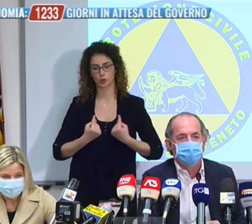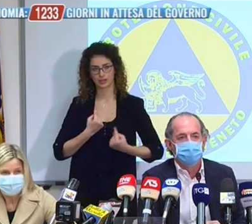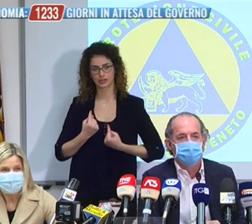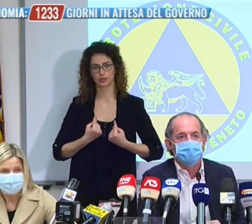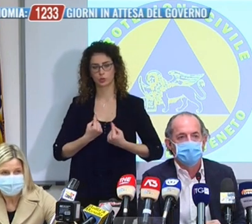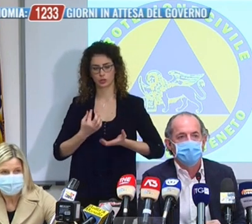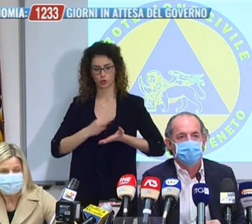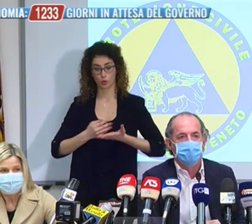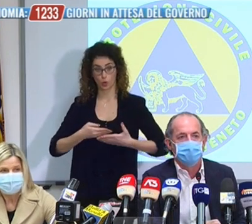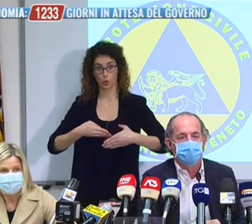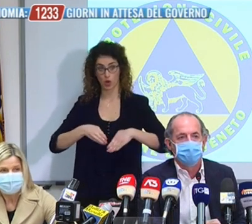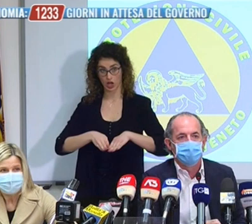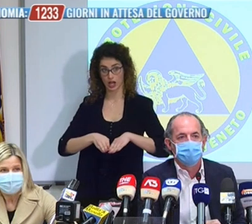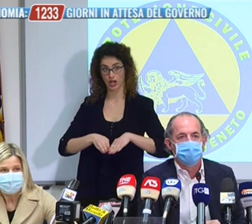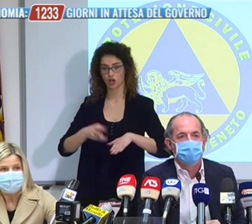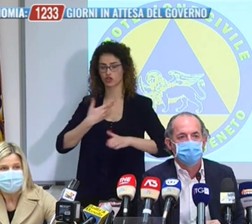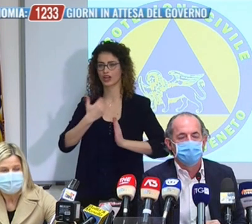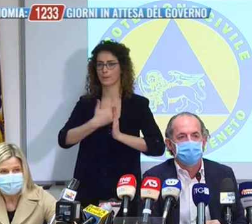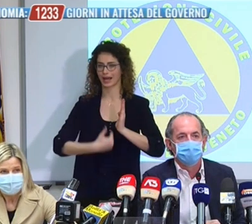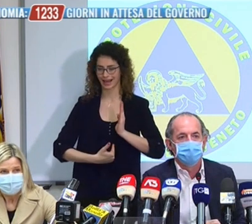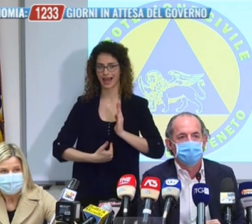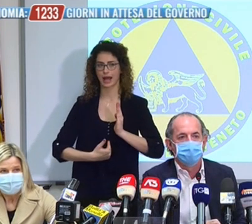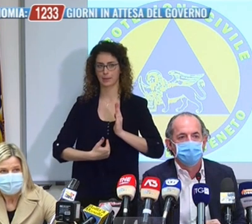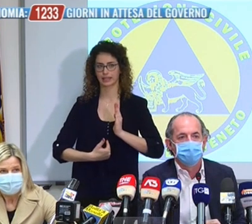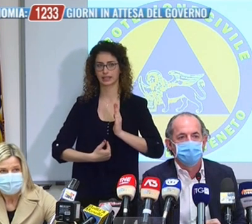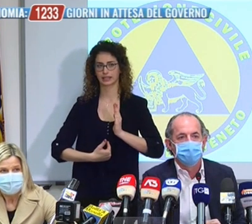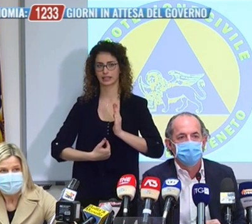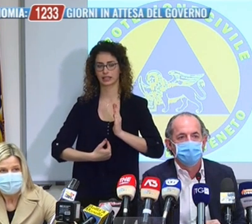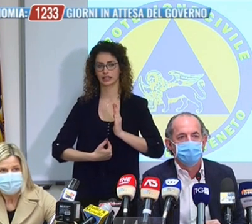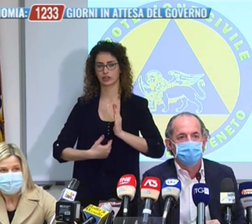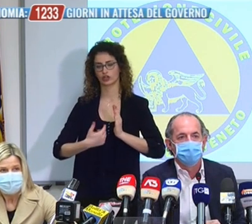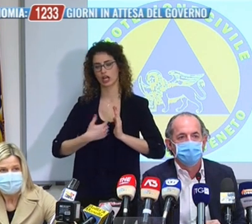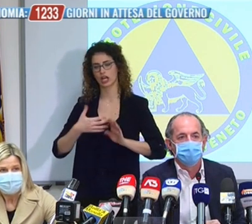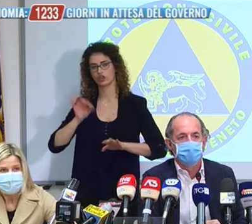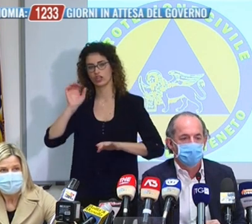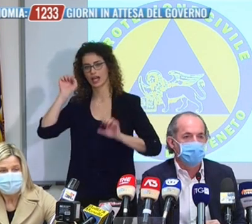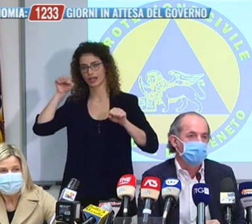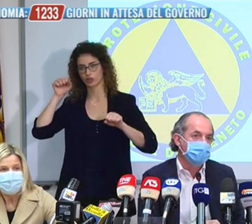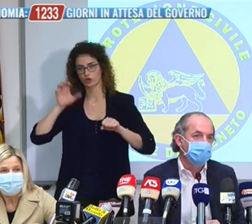andranno chiuse le scuole, sì, quindi ci saranno parametri, non dipenderà più da una decisione della Regione?